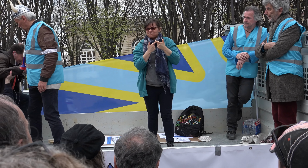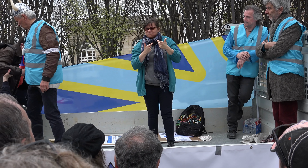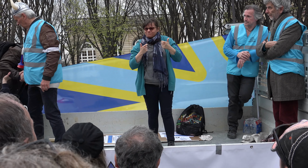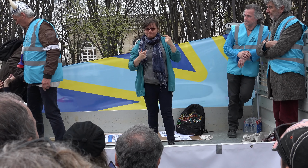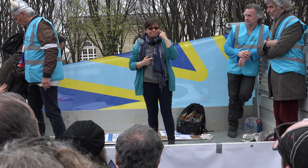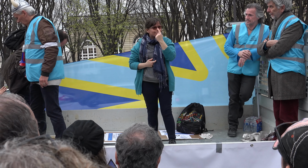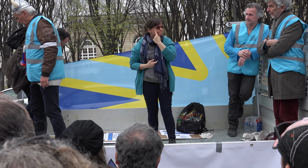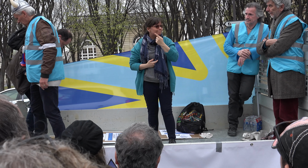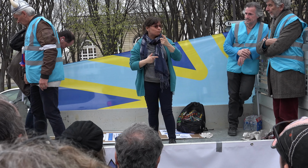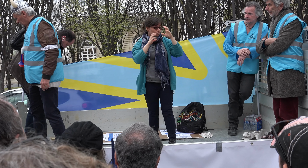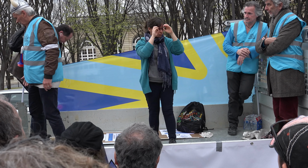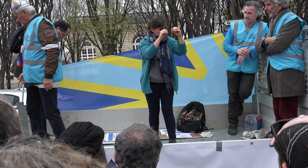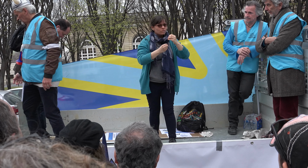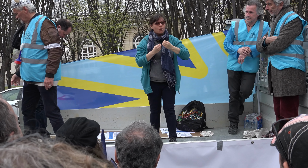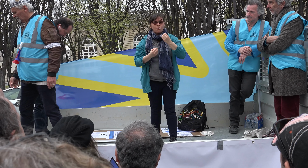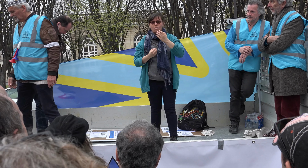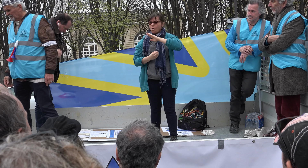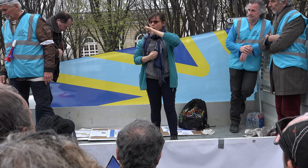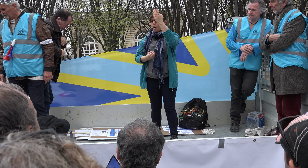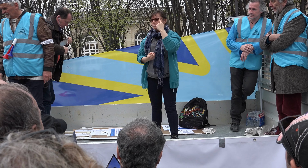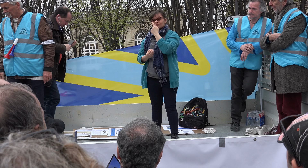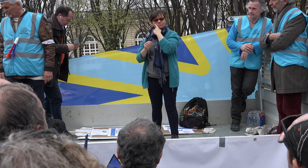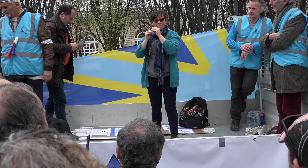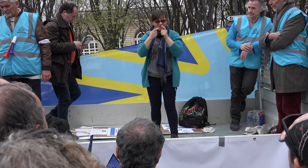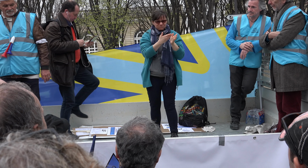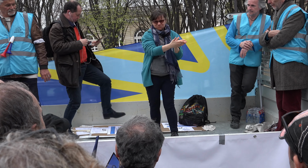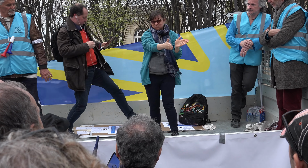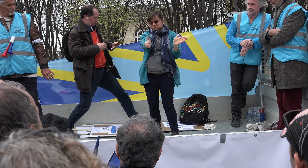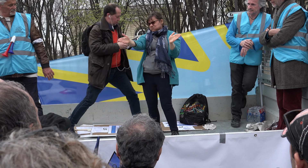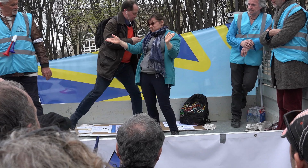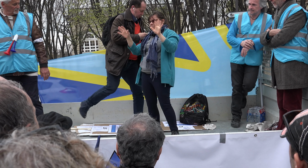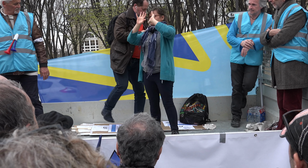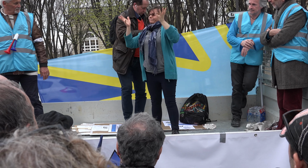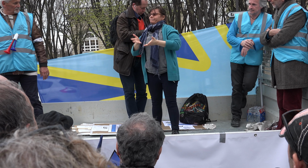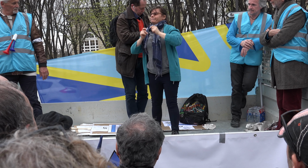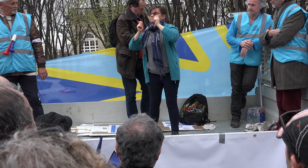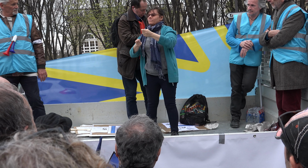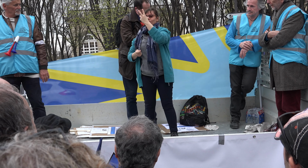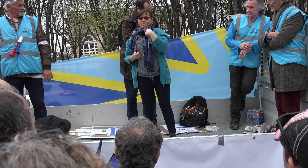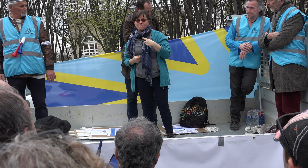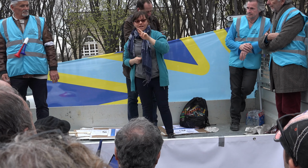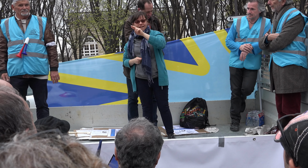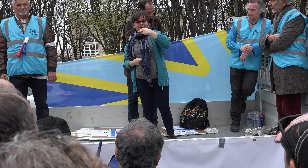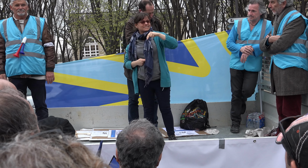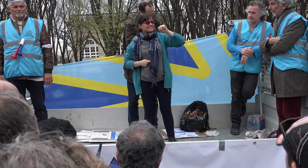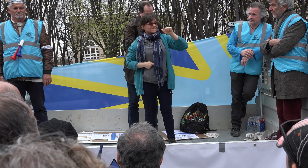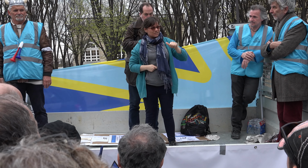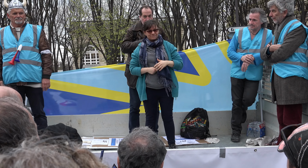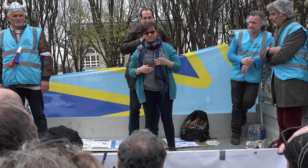Qui rassemble des personnes sourdes avec différents problèmes visuels, des personnes sourdes du Cher, des personnes sourdes aveugles. Et nous